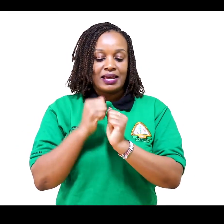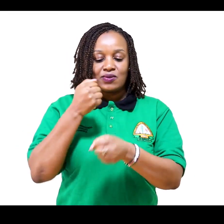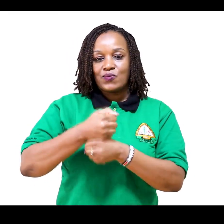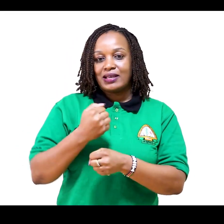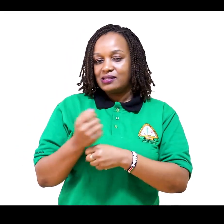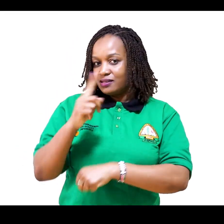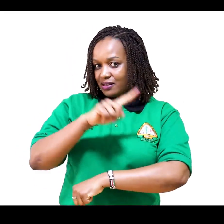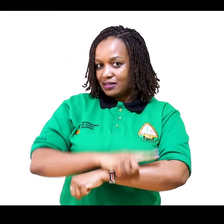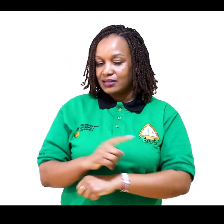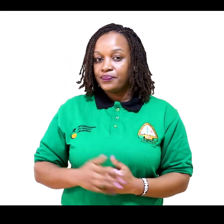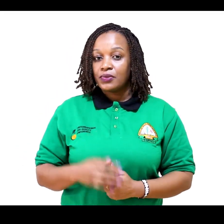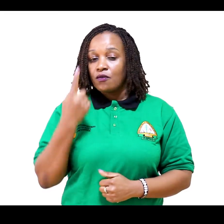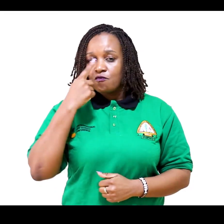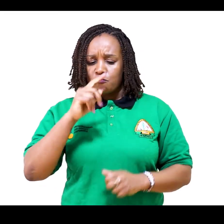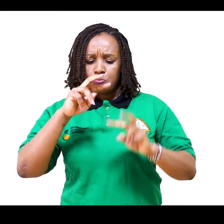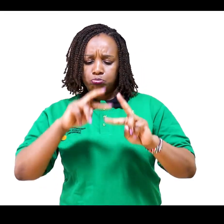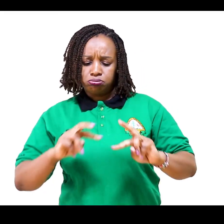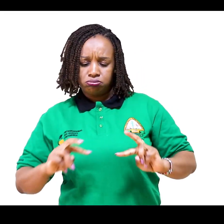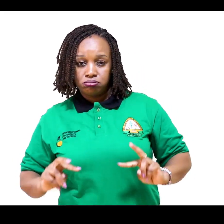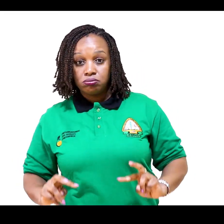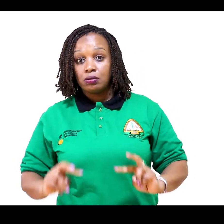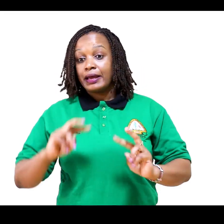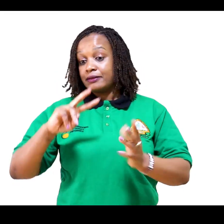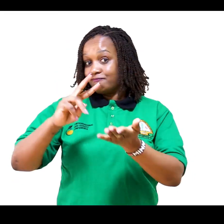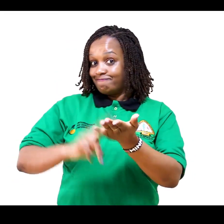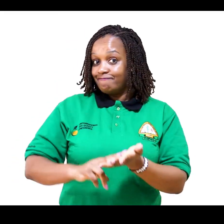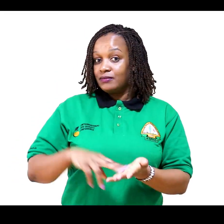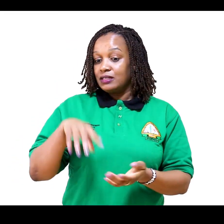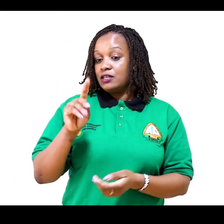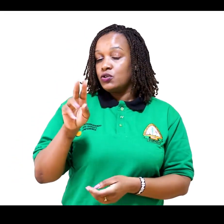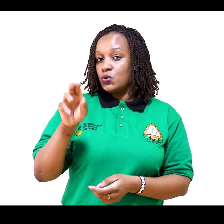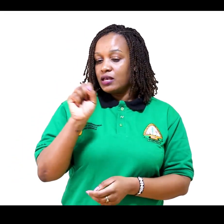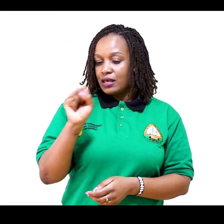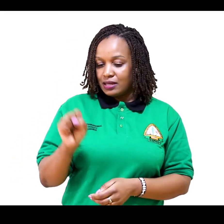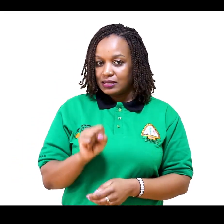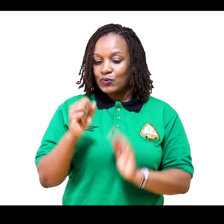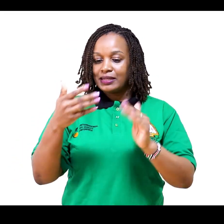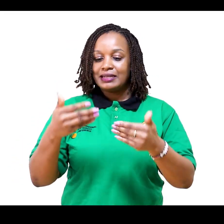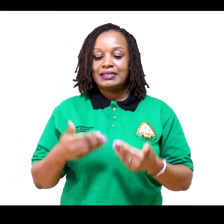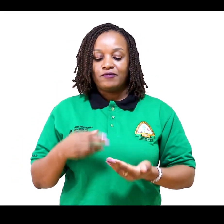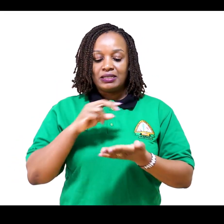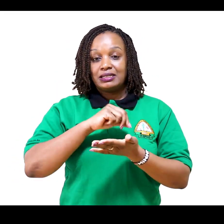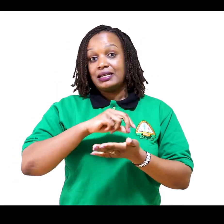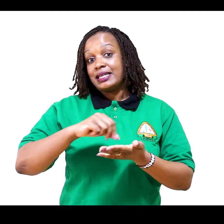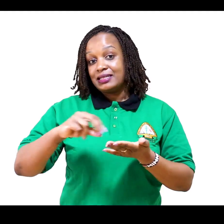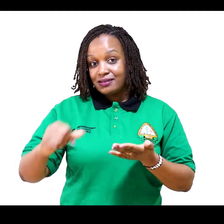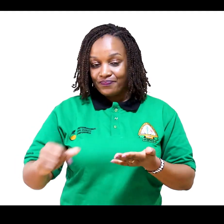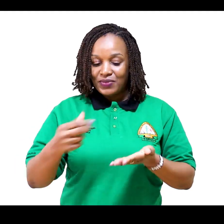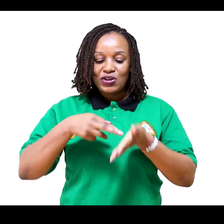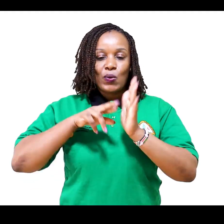kazi. Kwa uhakiki wa maombi ya DUS dhidi ya mbegu zilizopokelewa, hitaji